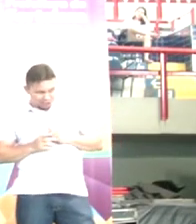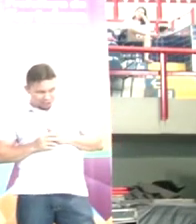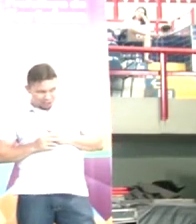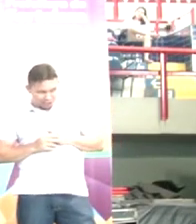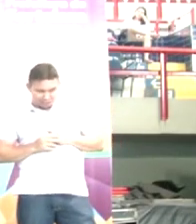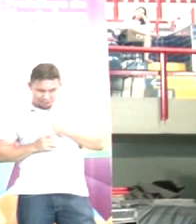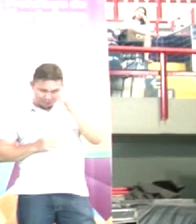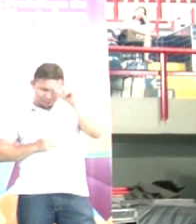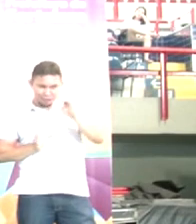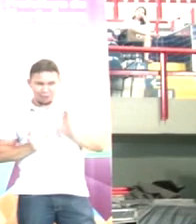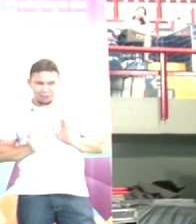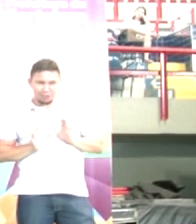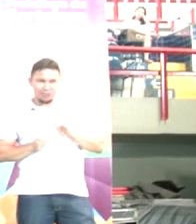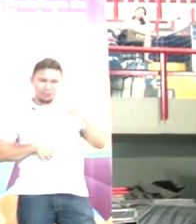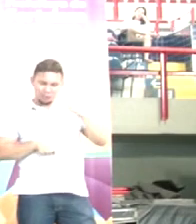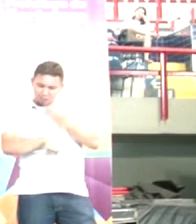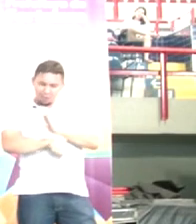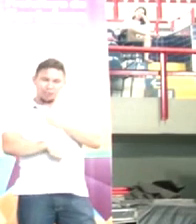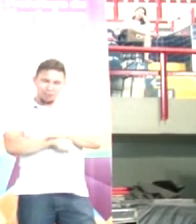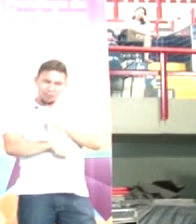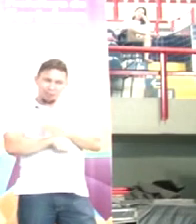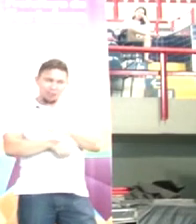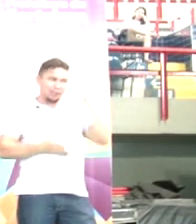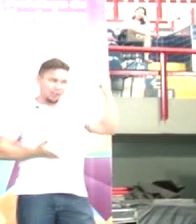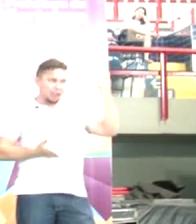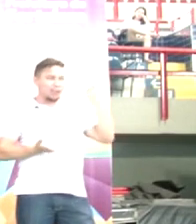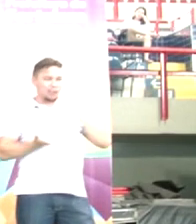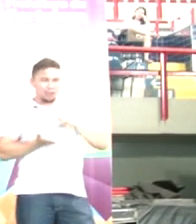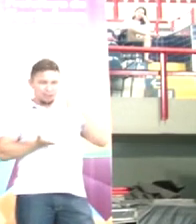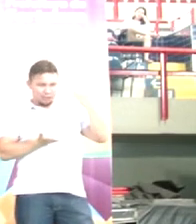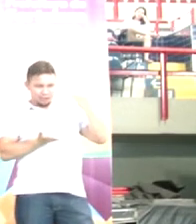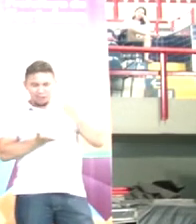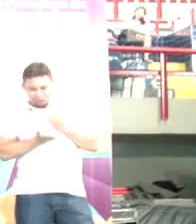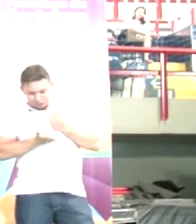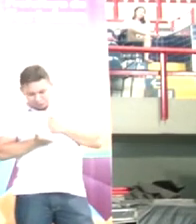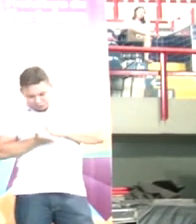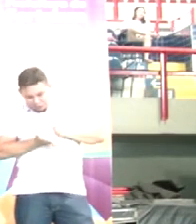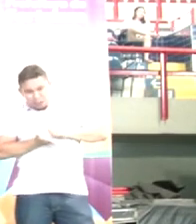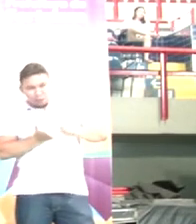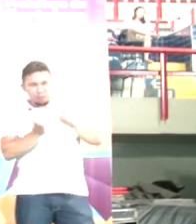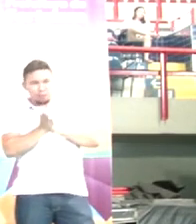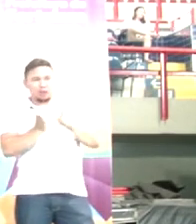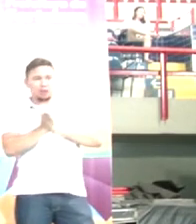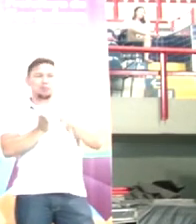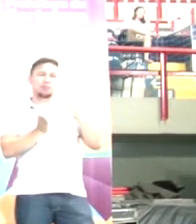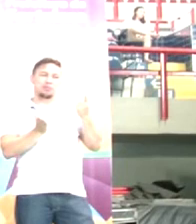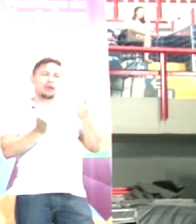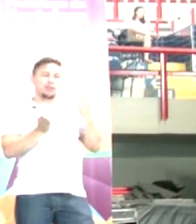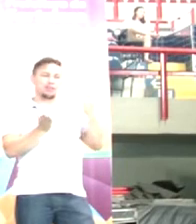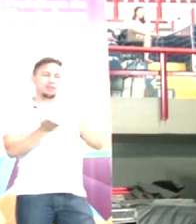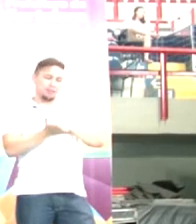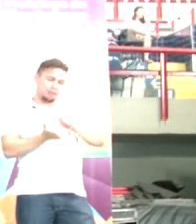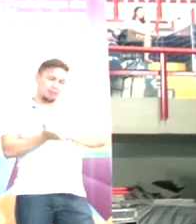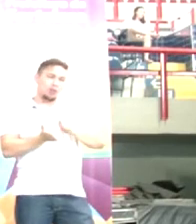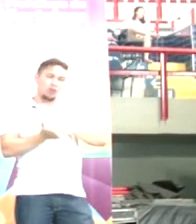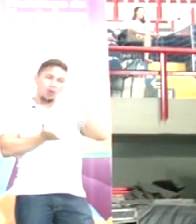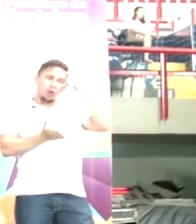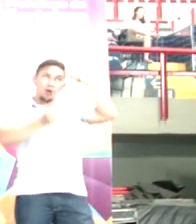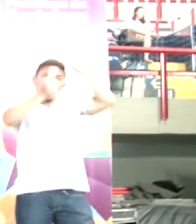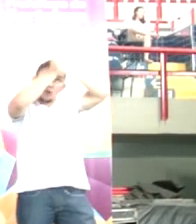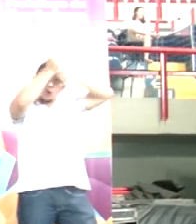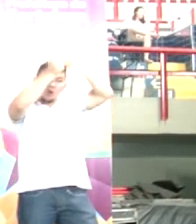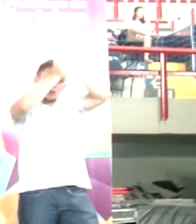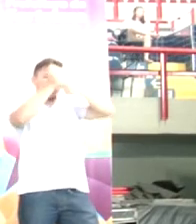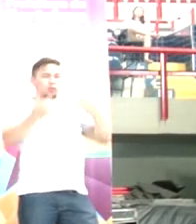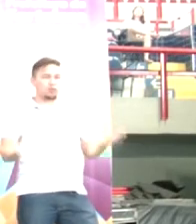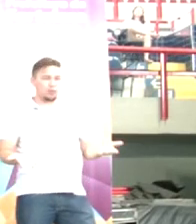as contas. Quando tiver questões, você tem que fazer conta de multiplicação com vírgula e divisão. Eu sei que o